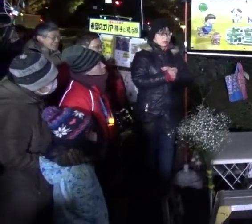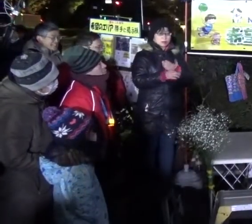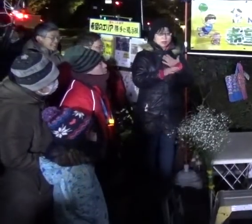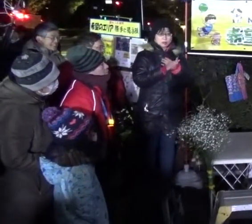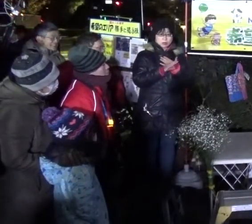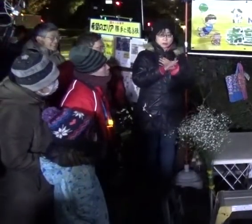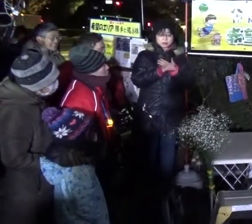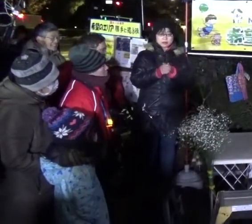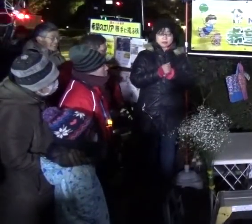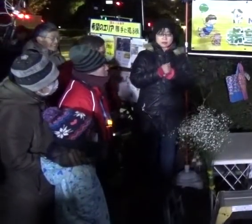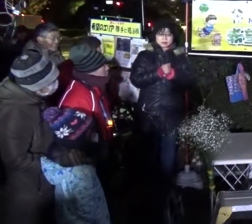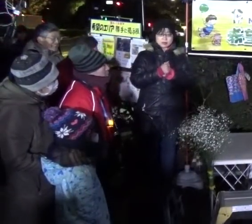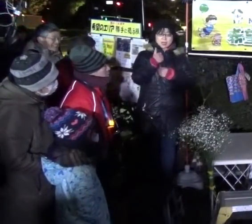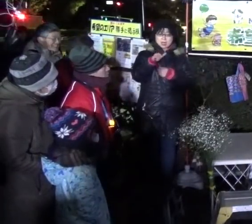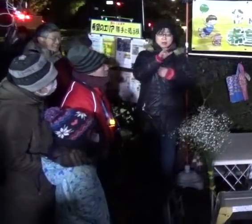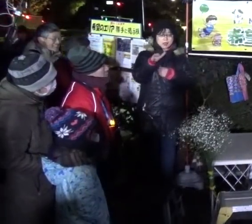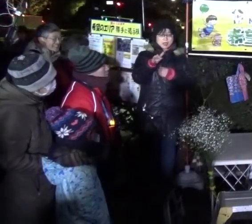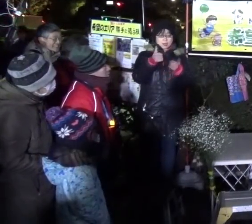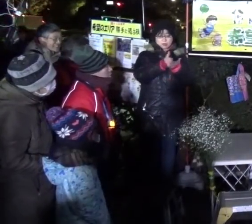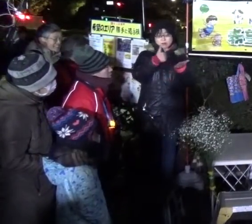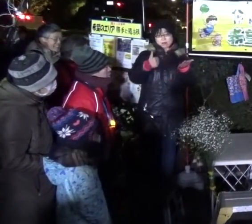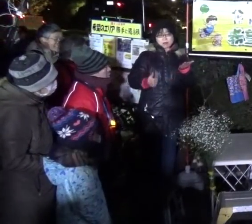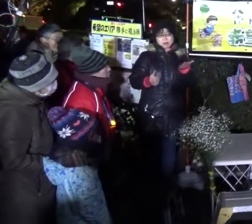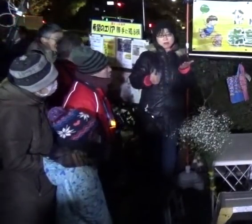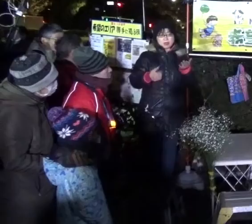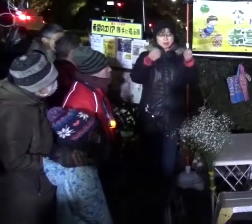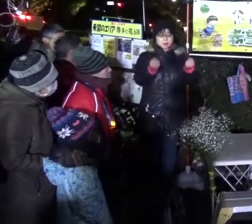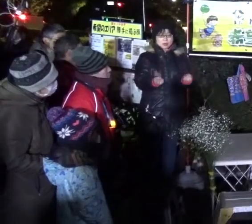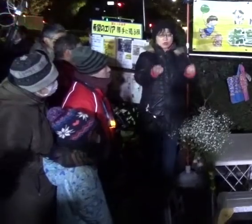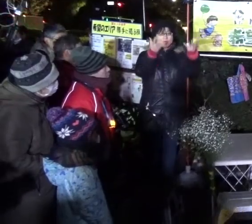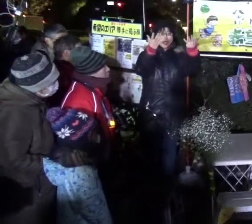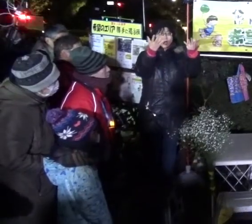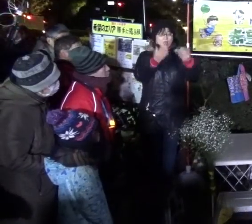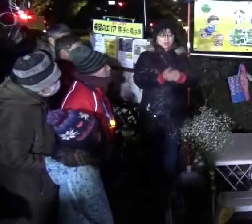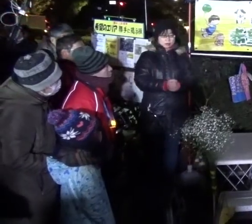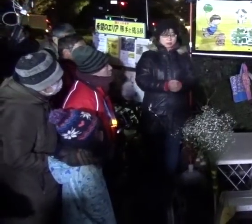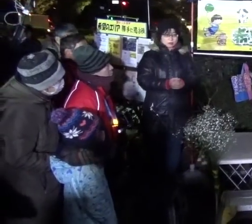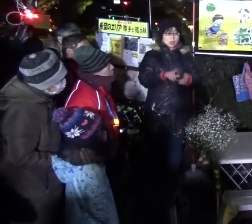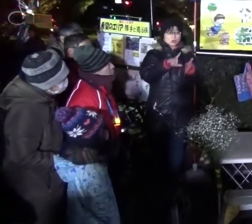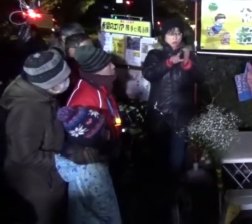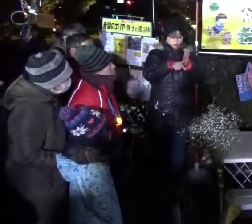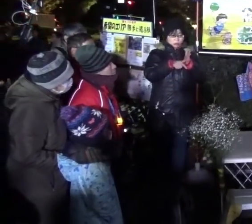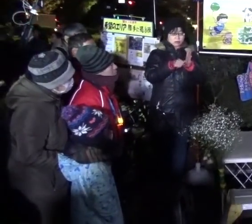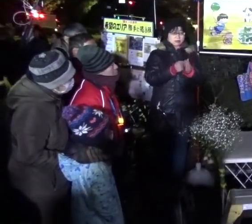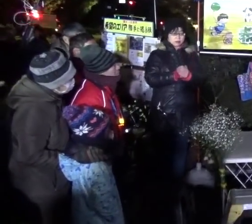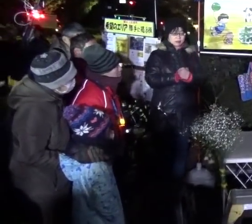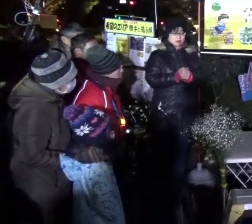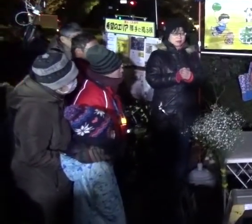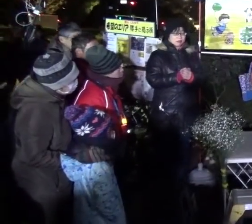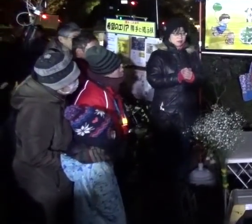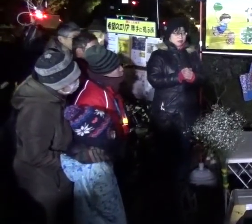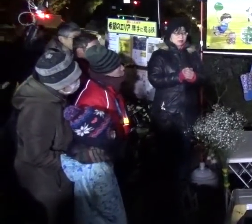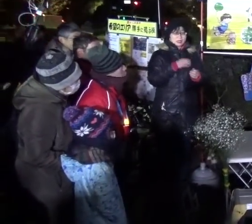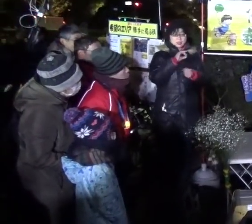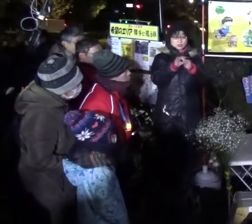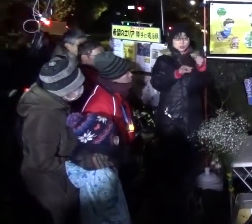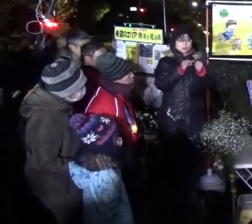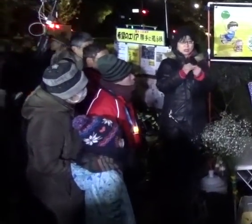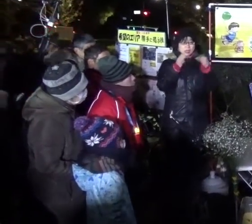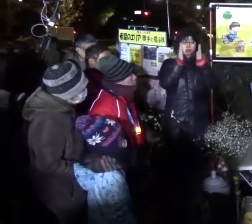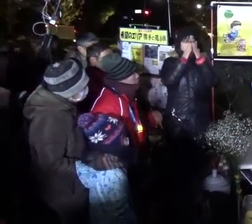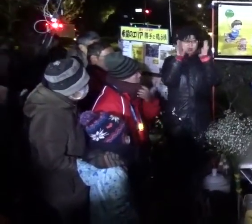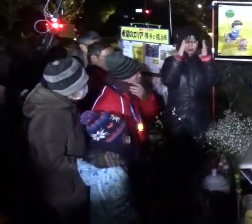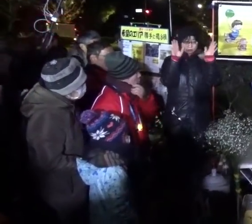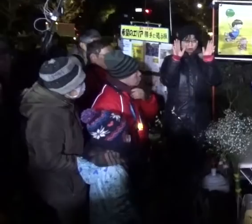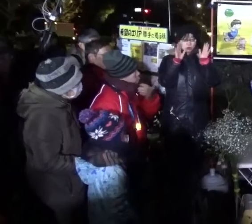もしくは安倍さんが辞めてね、 そう これみんなでお祝いしなきゃみたいな時に、ツイッターとかフェイスブック